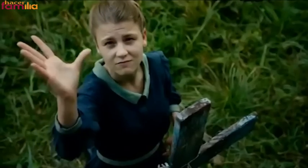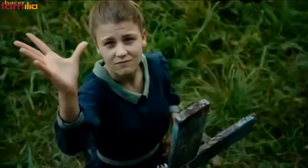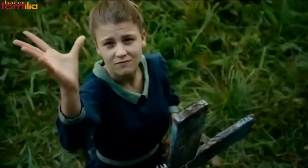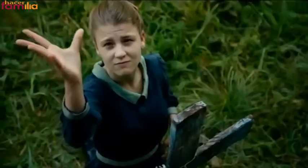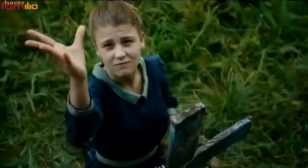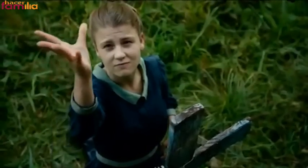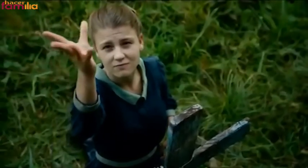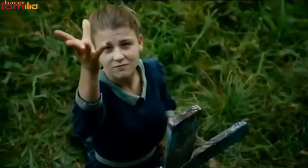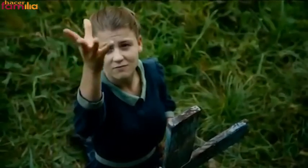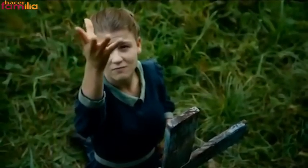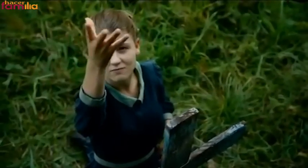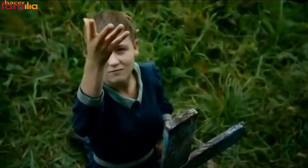pasar tarde en